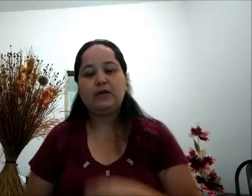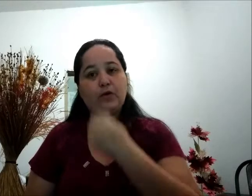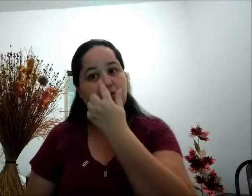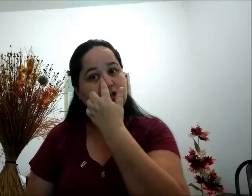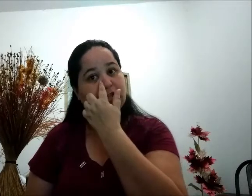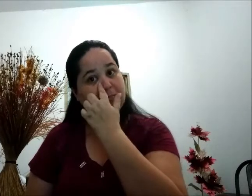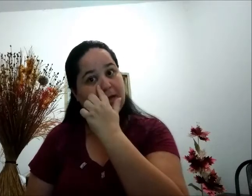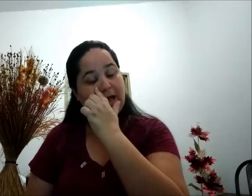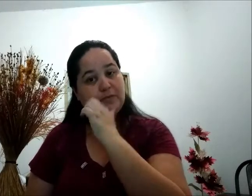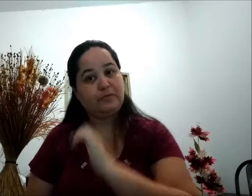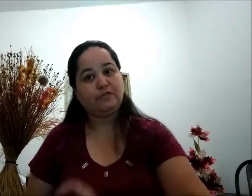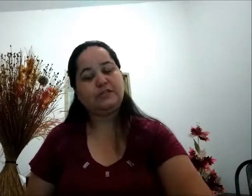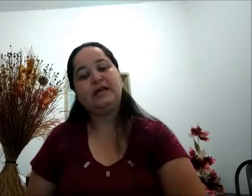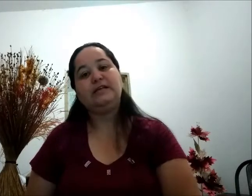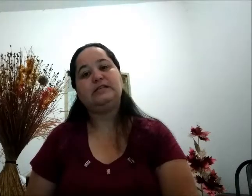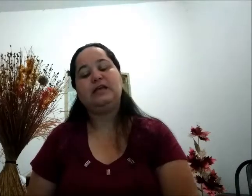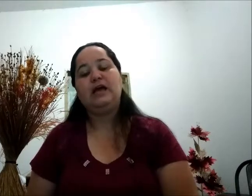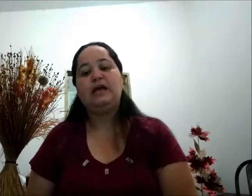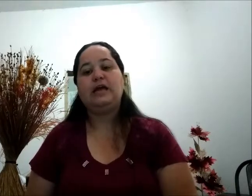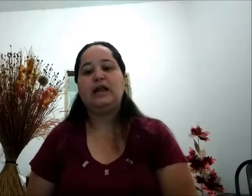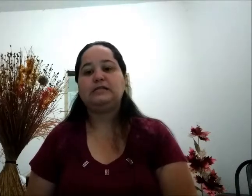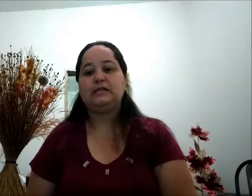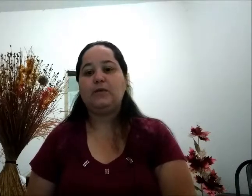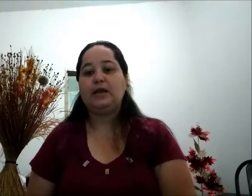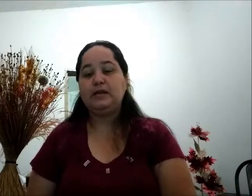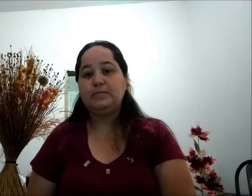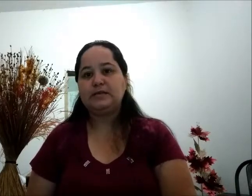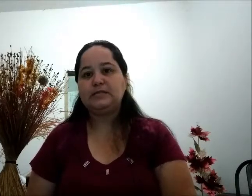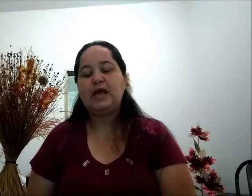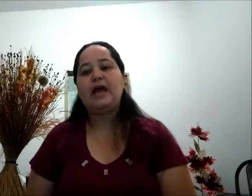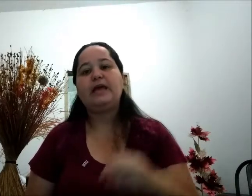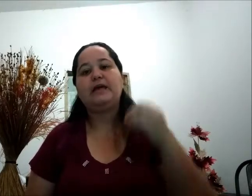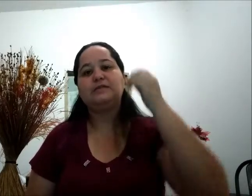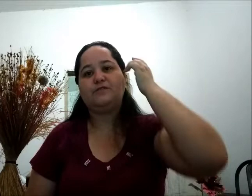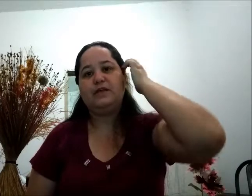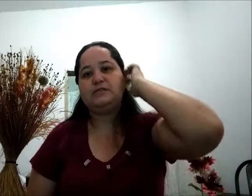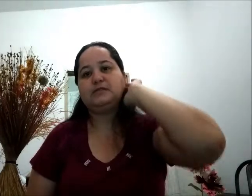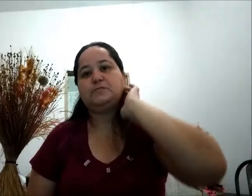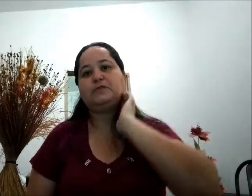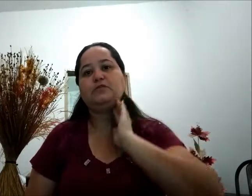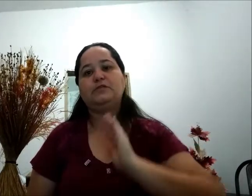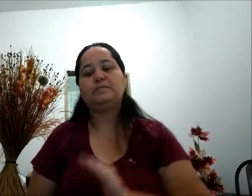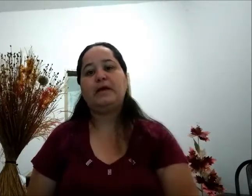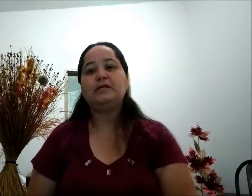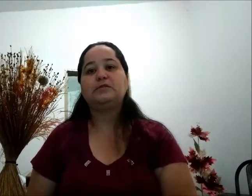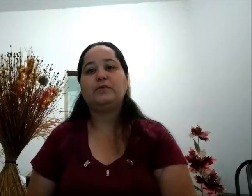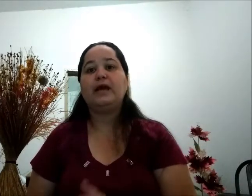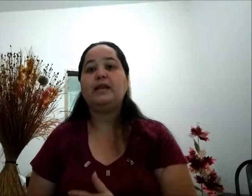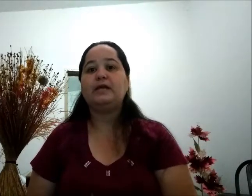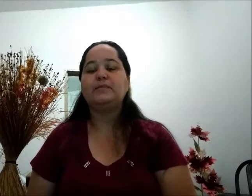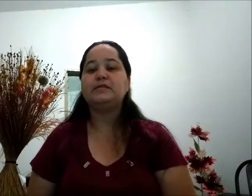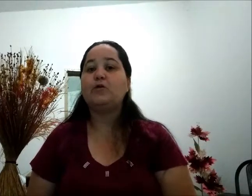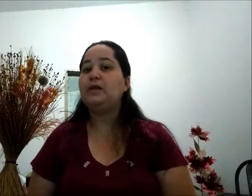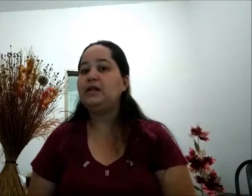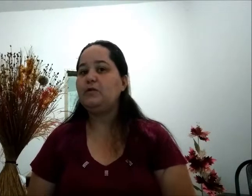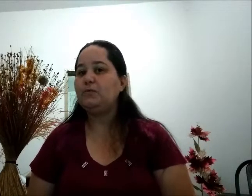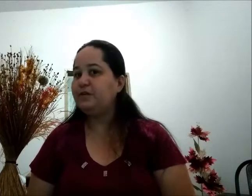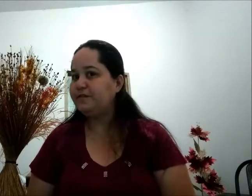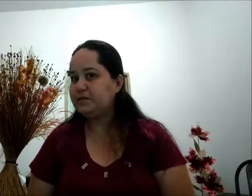quero deixar explicado para vocês em relação a Libras, é que às vezes as pessoas pensam que a Libras é uma língua